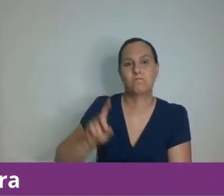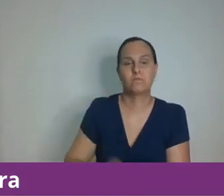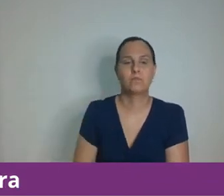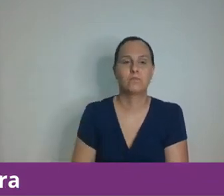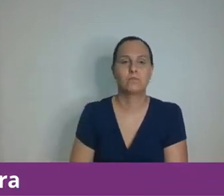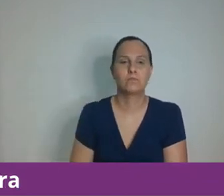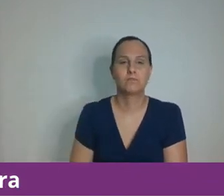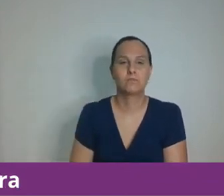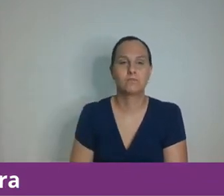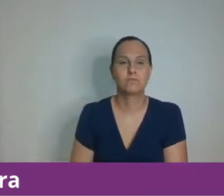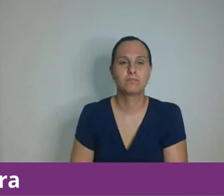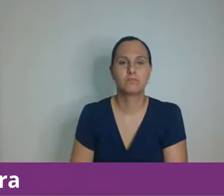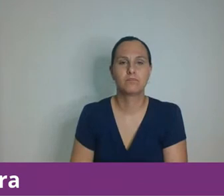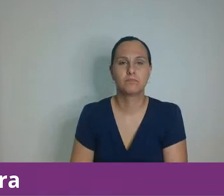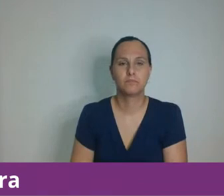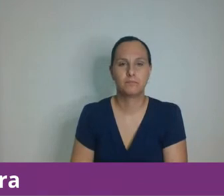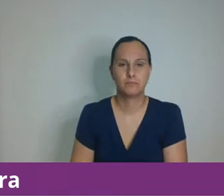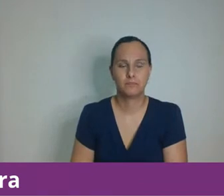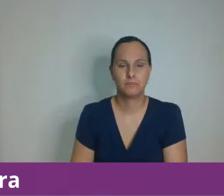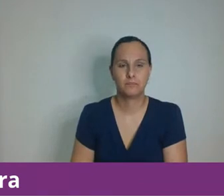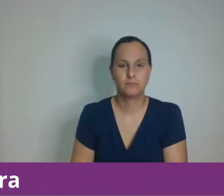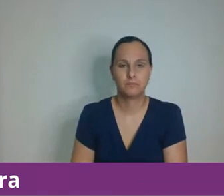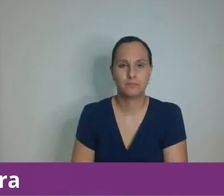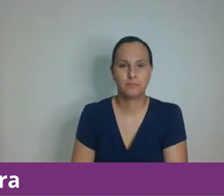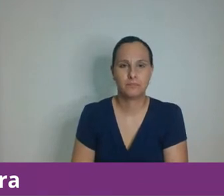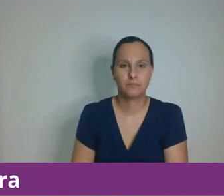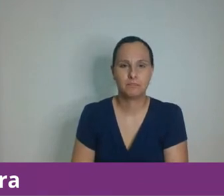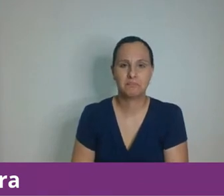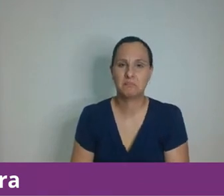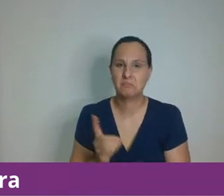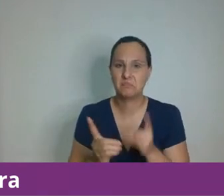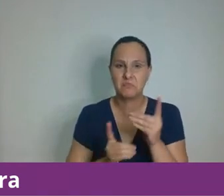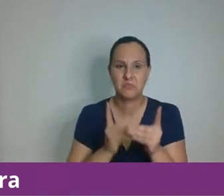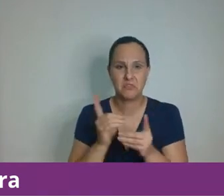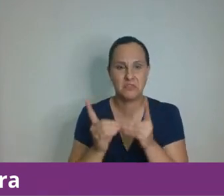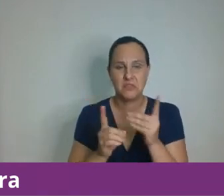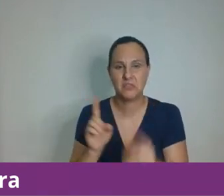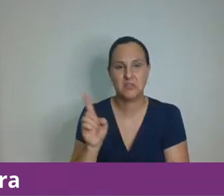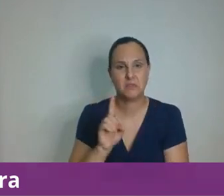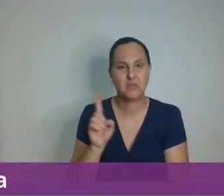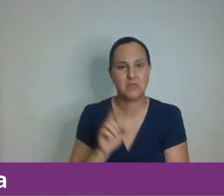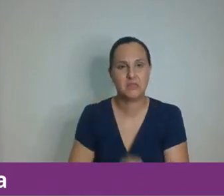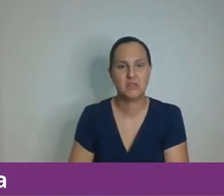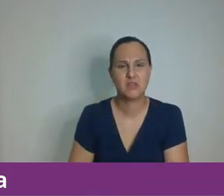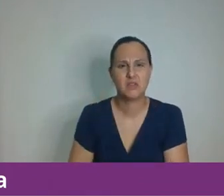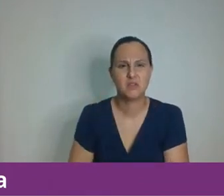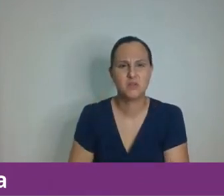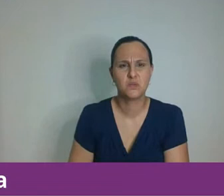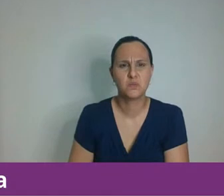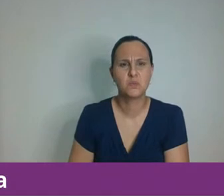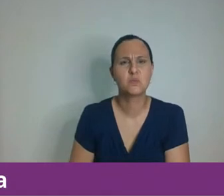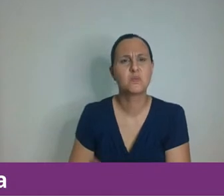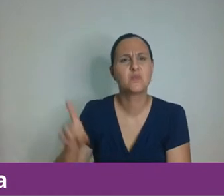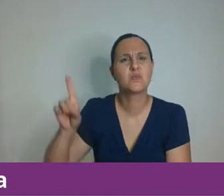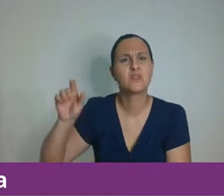Dinâmica. Também não é dinâmica. Detran. Óbvio, temos um ganhador.